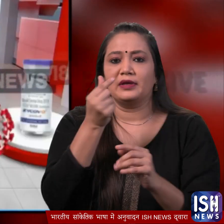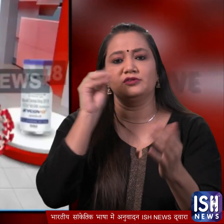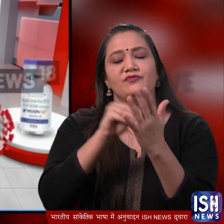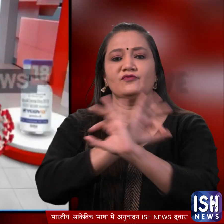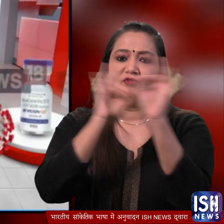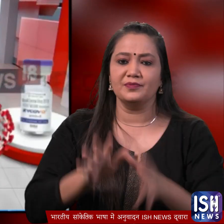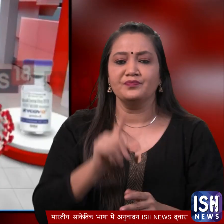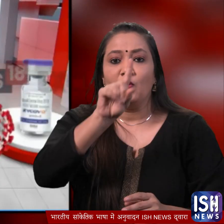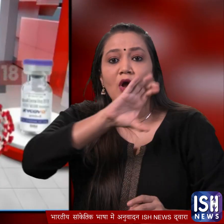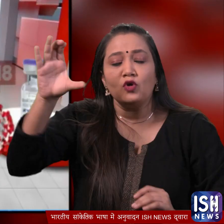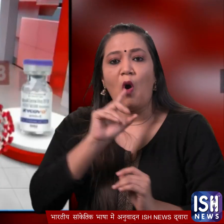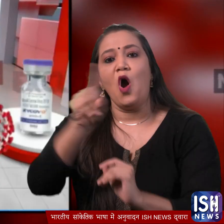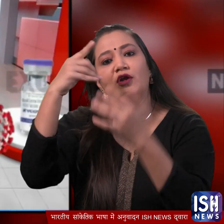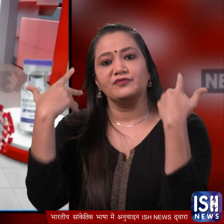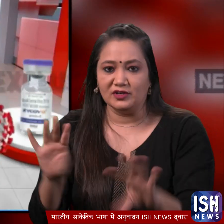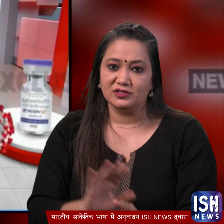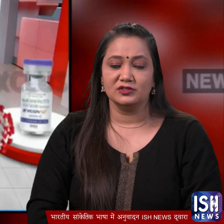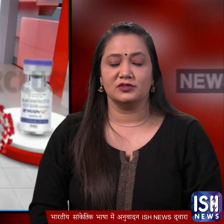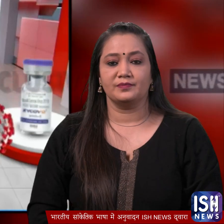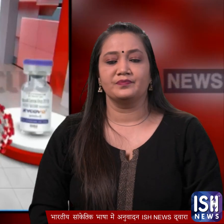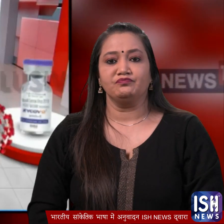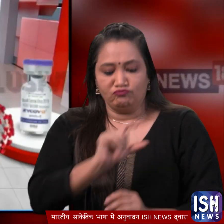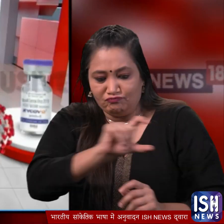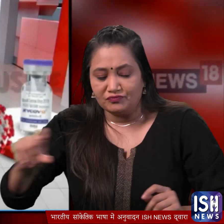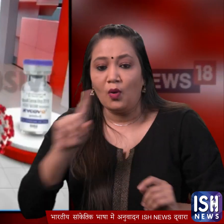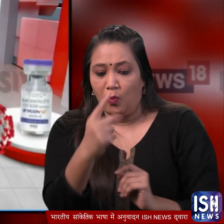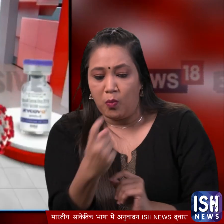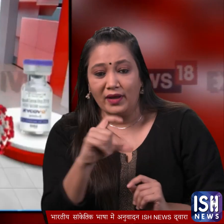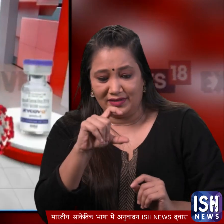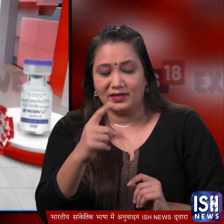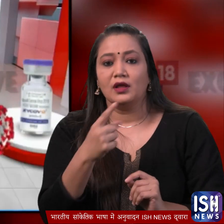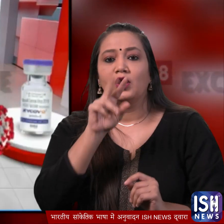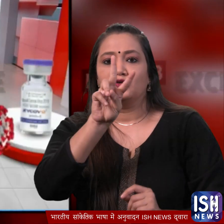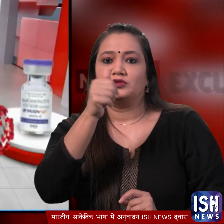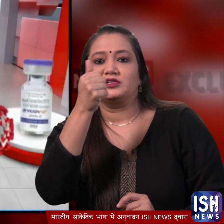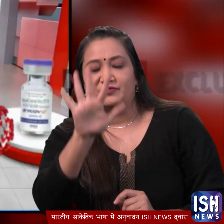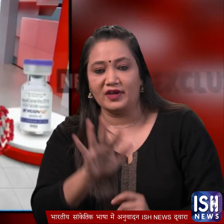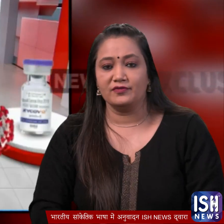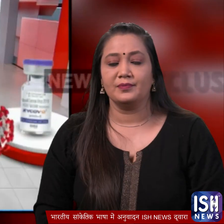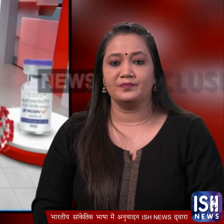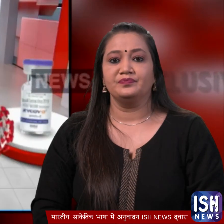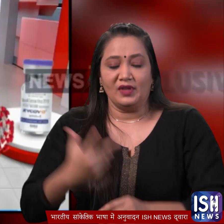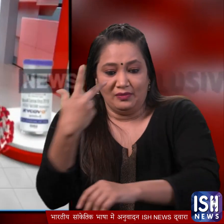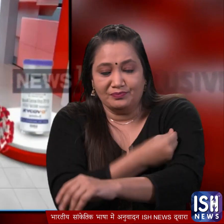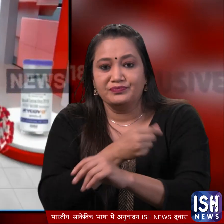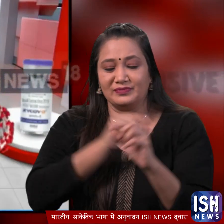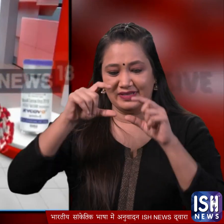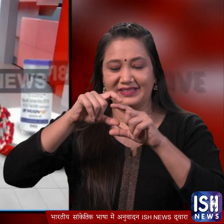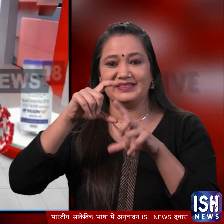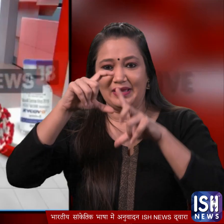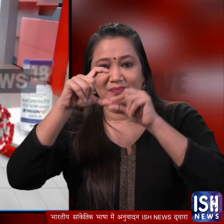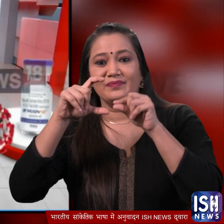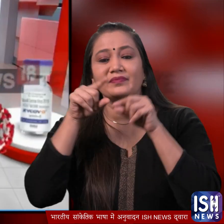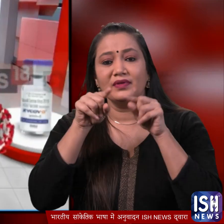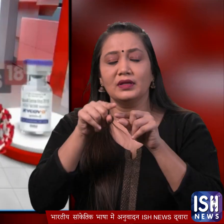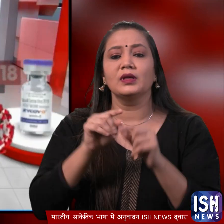सरकार ने 1 करोड़ कोरोना टीके के ऑर्डर उसे दिए हैं, जिसकी एक डोज की कीमत 265 रुपए होगी, जबकि टीके की एक खुराक को लगाने में इस्तेमाल होने